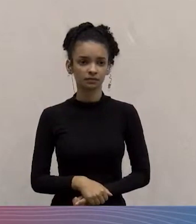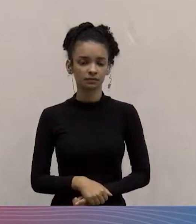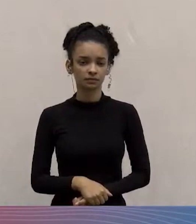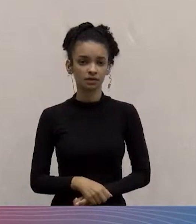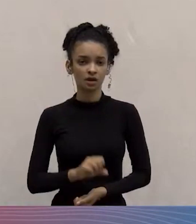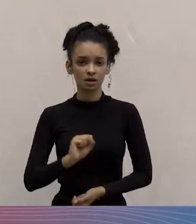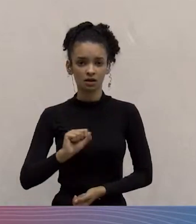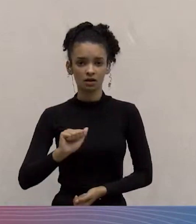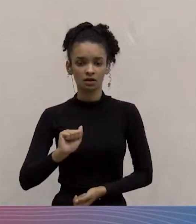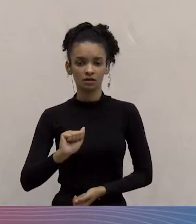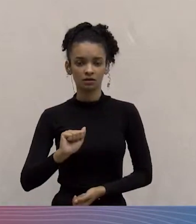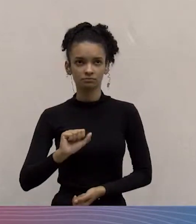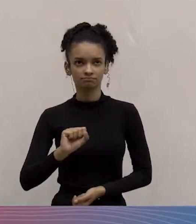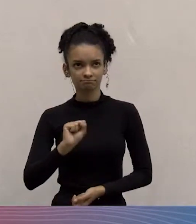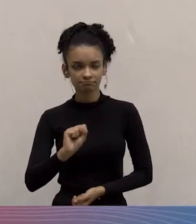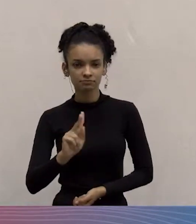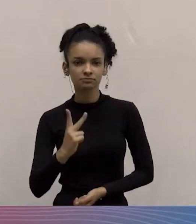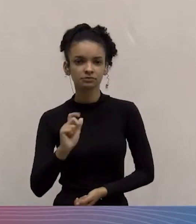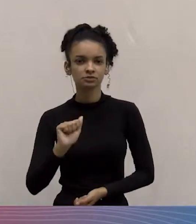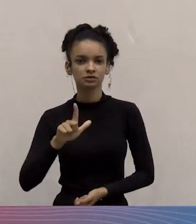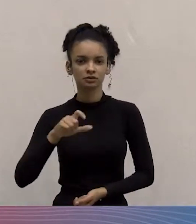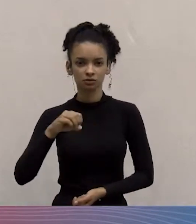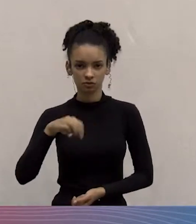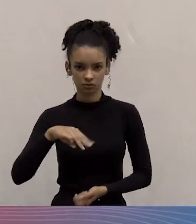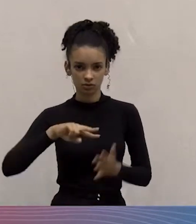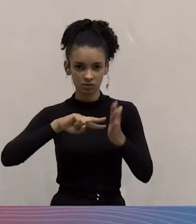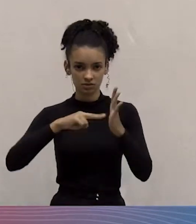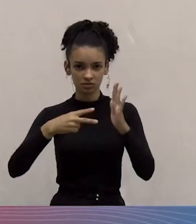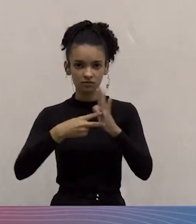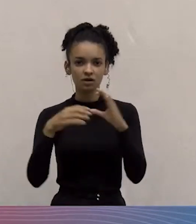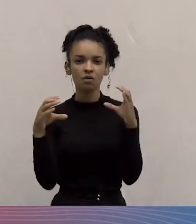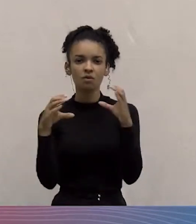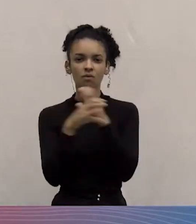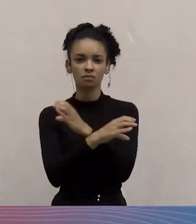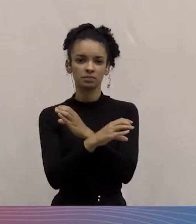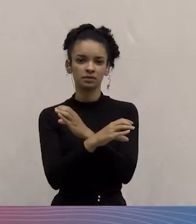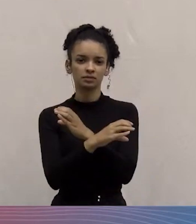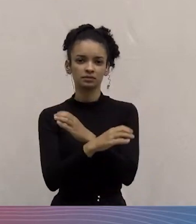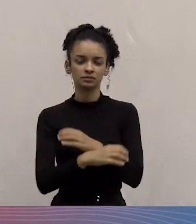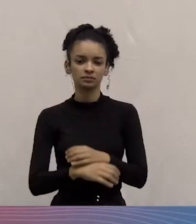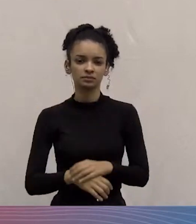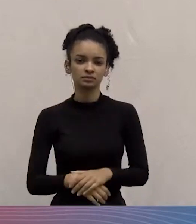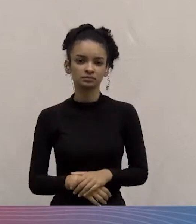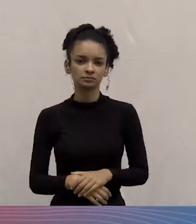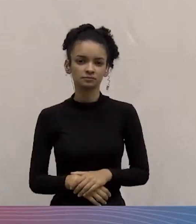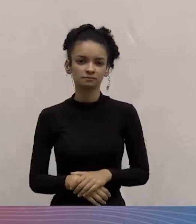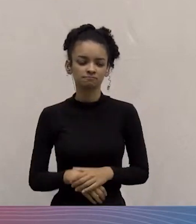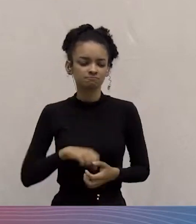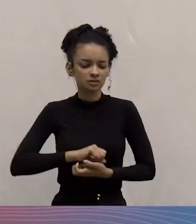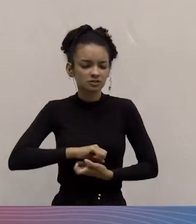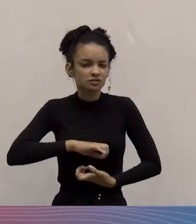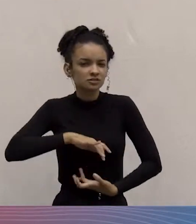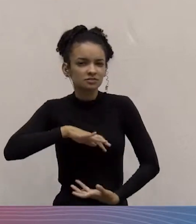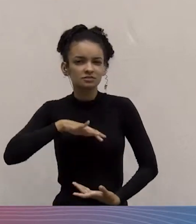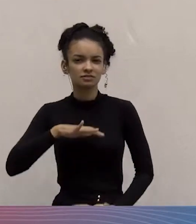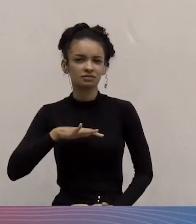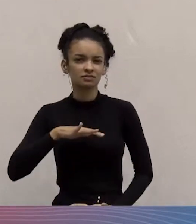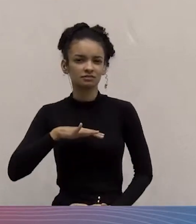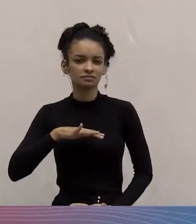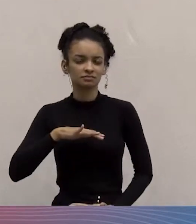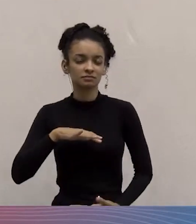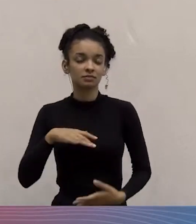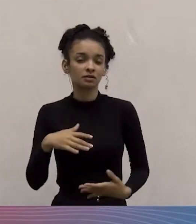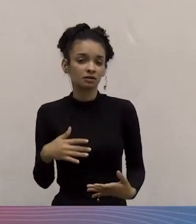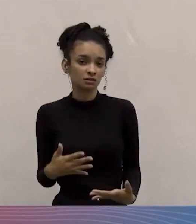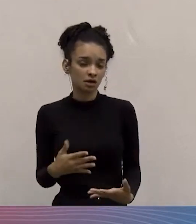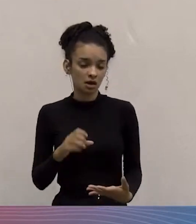O Shalom tem um significado de completo. de plenitude. Isto é,